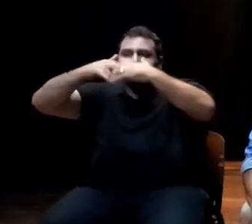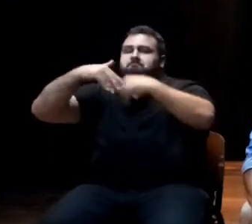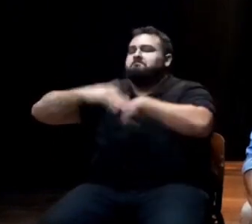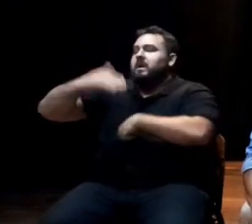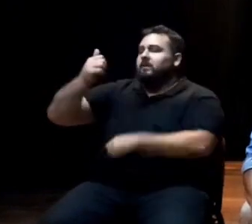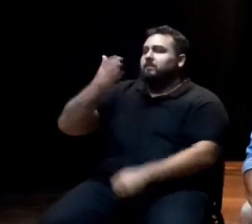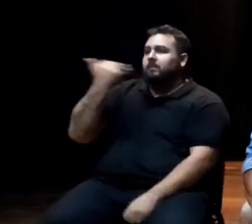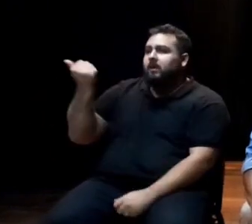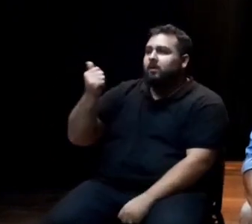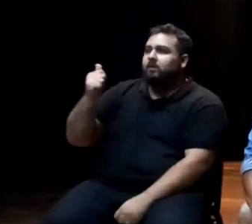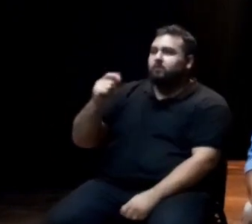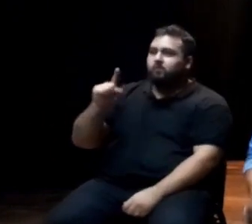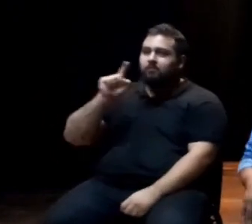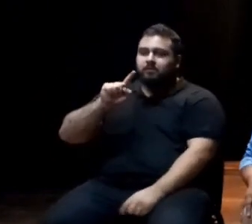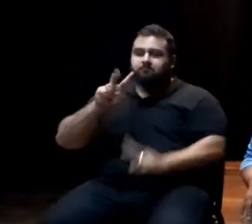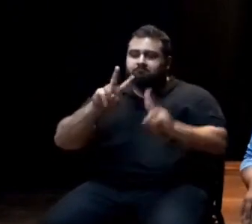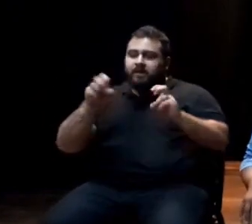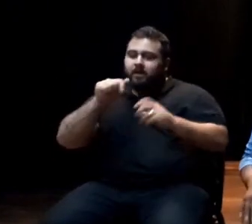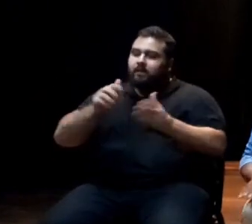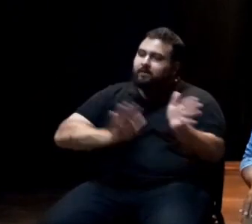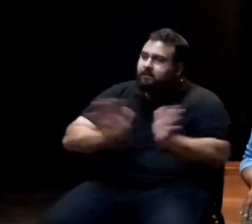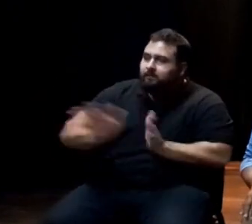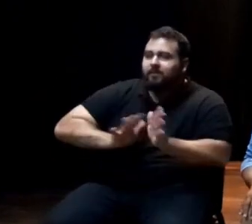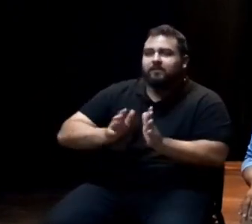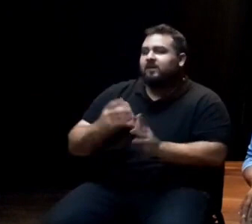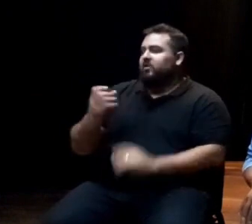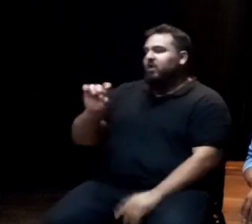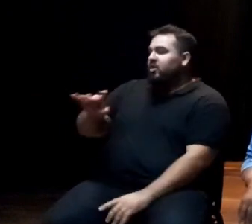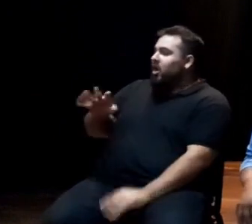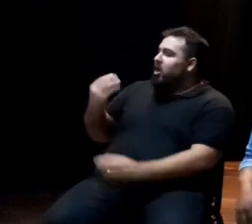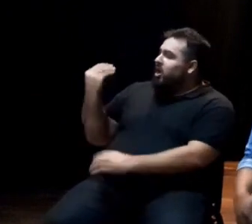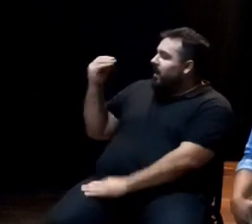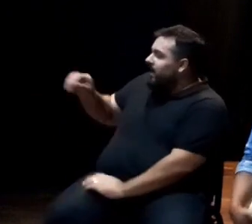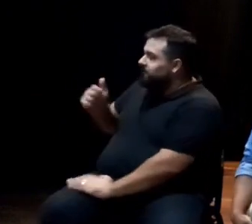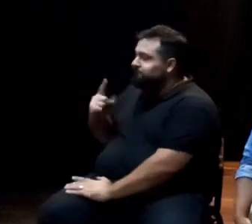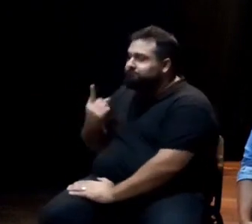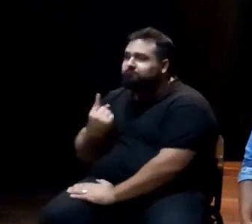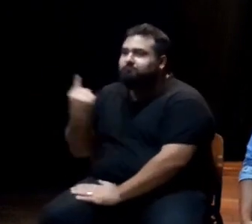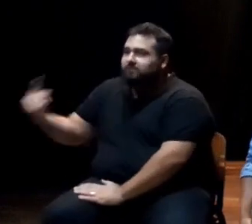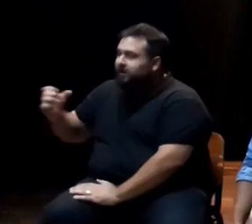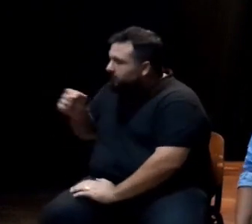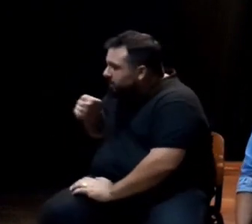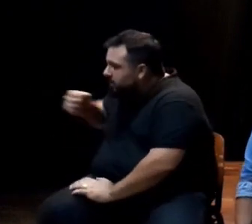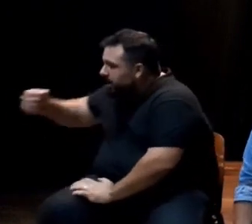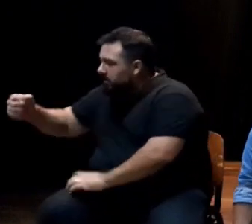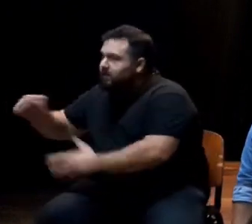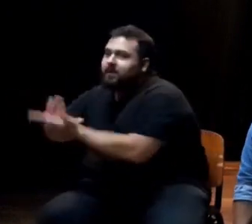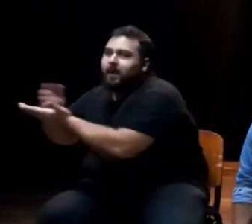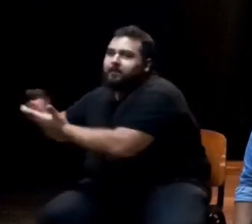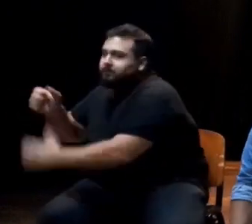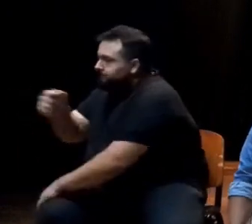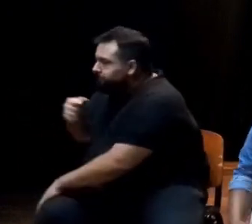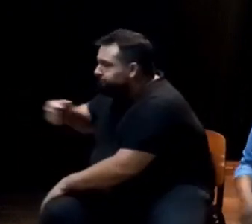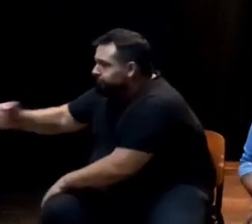sobre essas questões ligadas à acessibilidade. Não basta colocar o intérprete ali. A gente tem que ter esse processo junto.